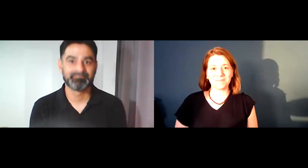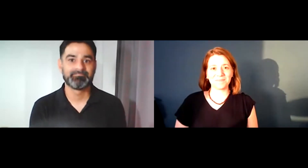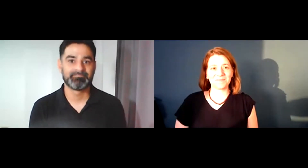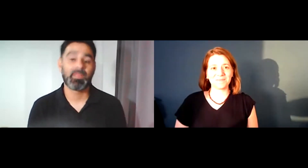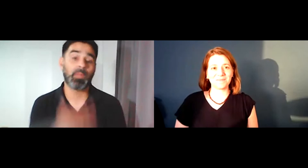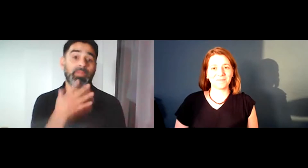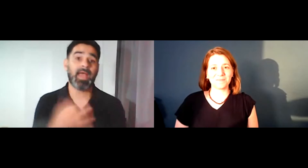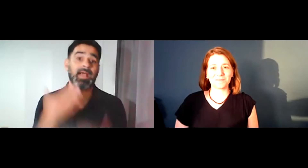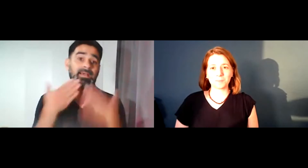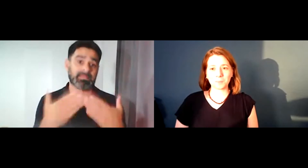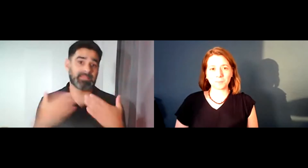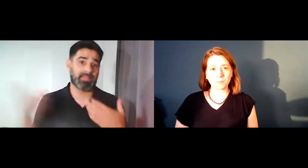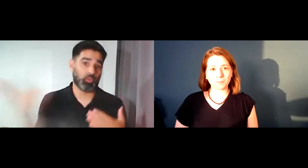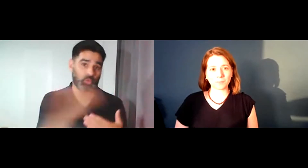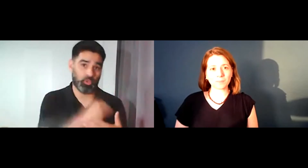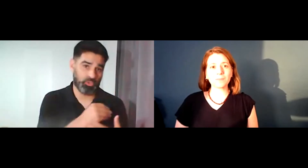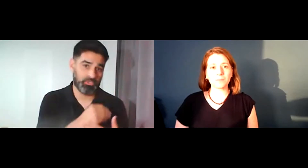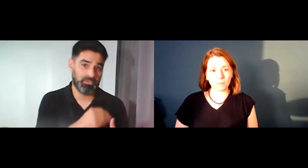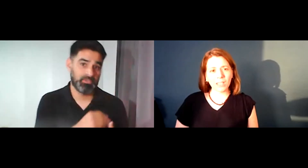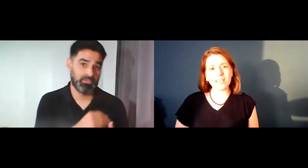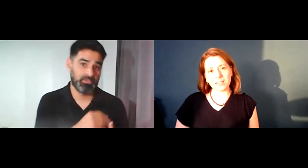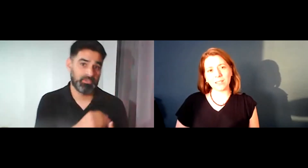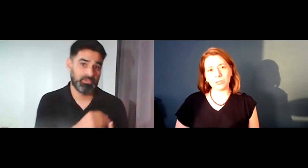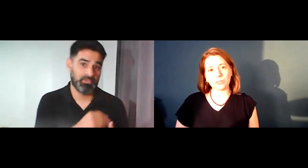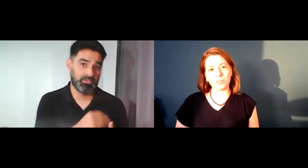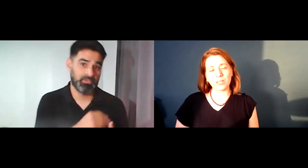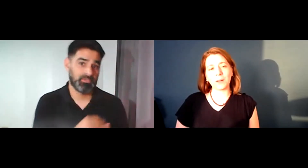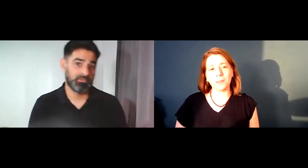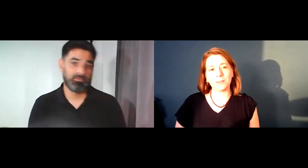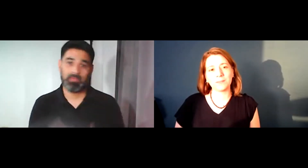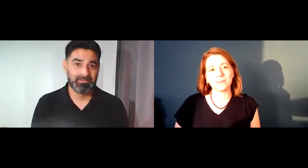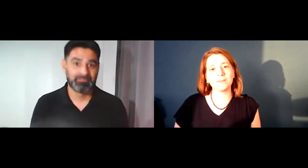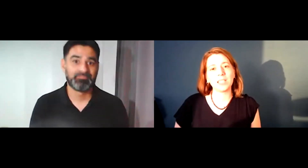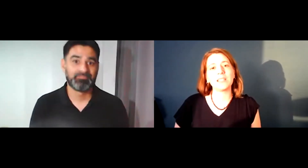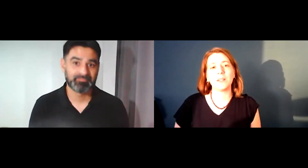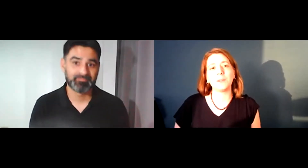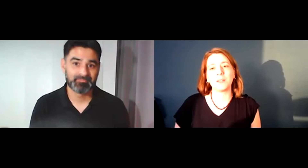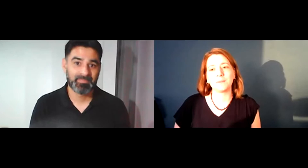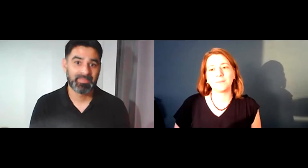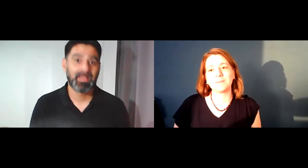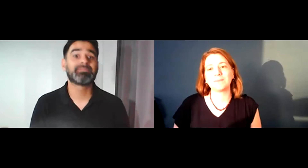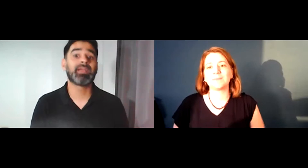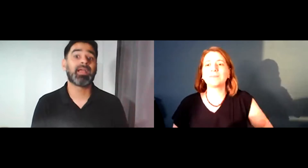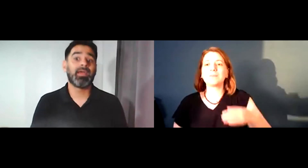Igual nosotros. Gracias a todos, dice Javi. Yo quería hacer una pregunta.